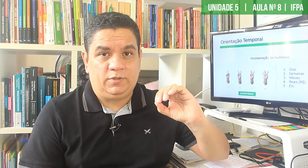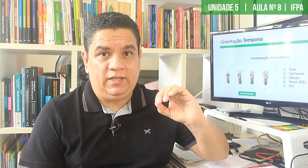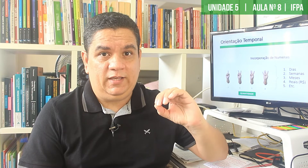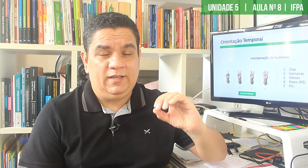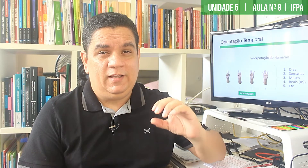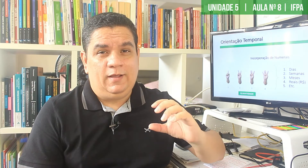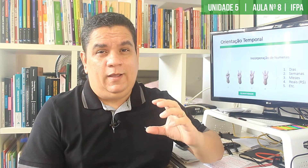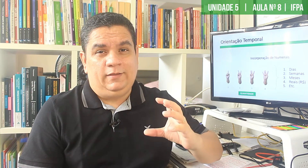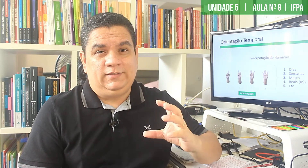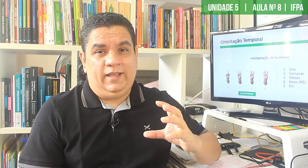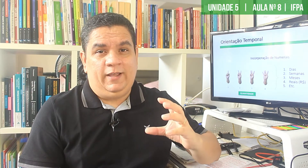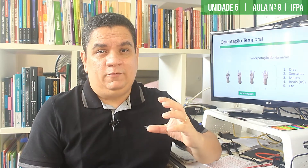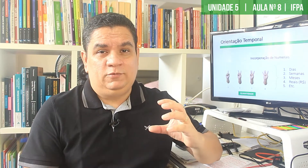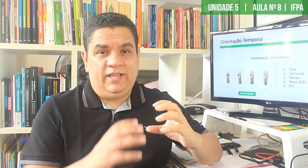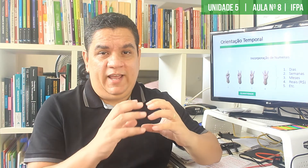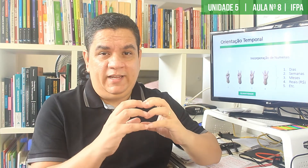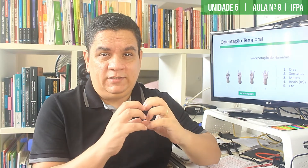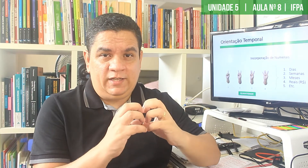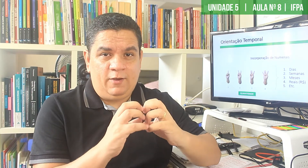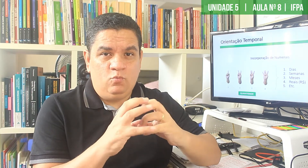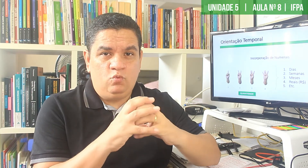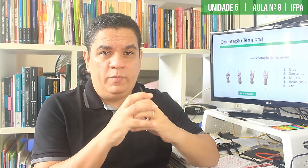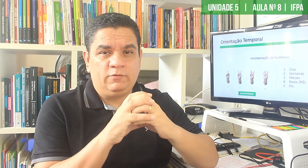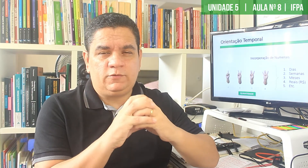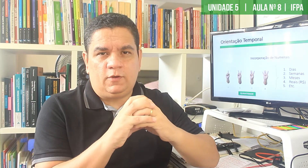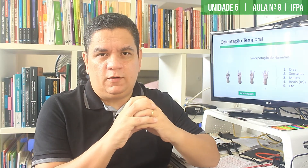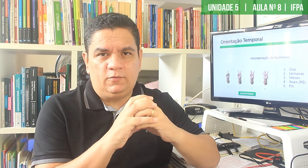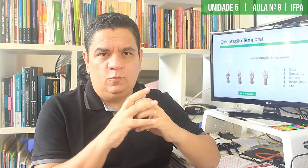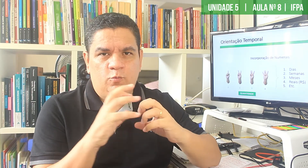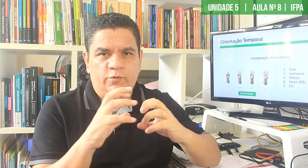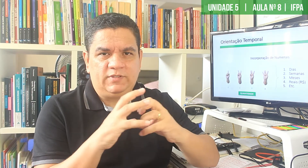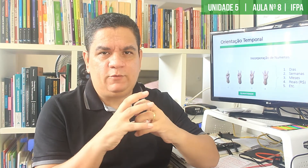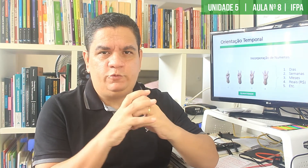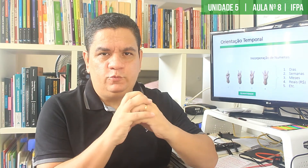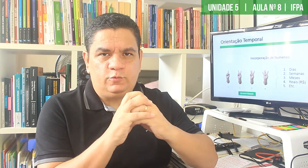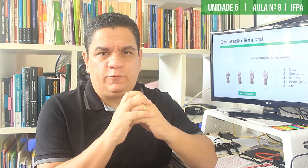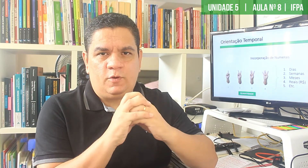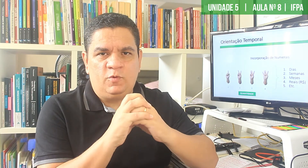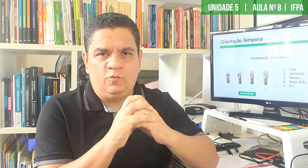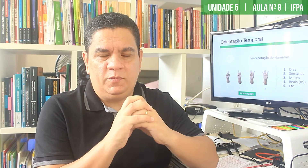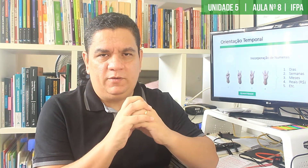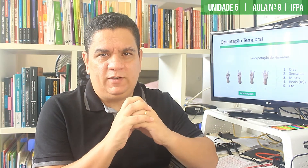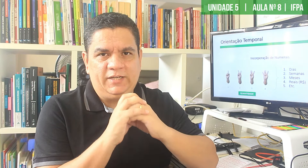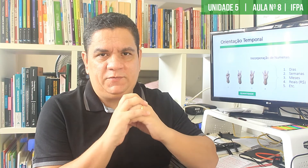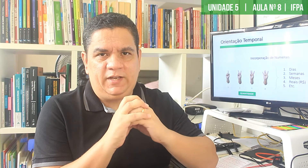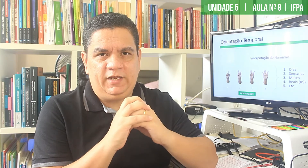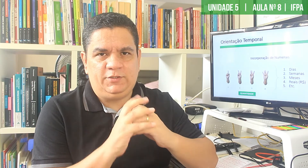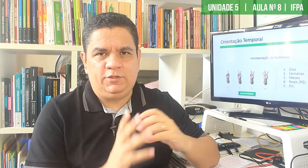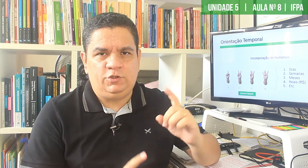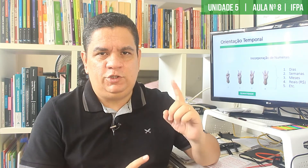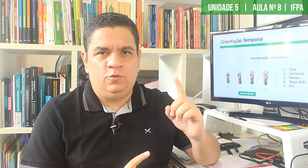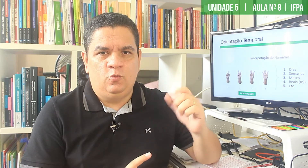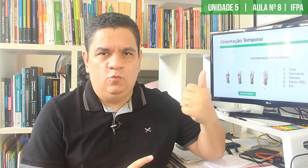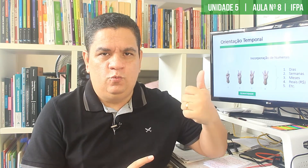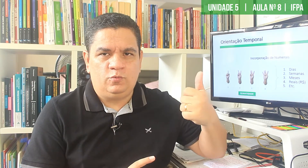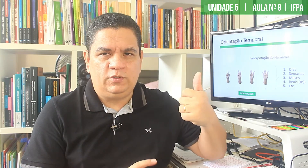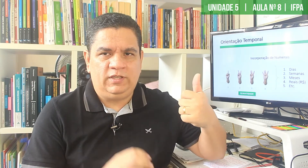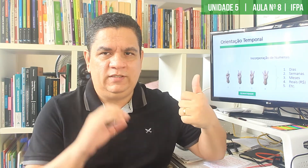porque o 10 é um número só. O 1 e o 0 juntos formam um número. É diferente de 1 e